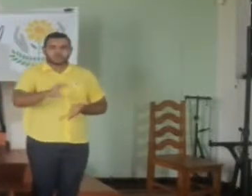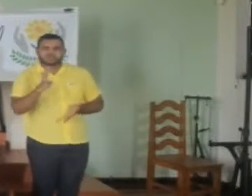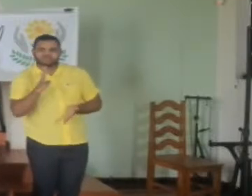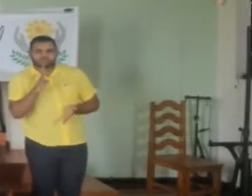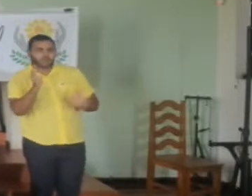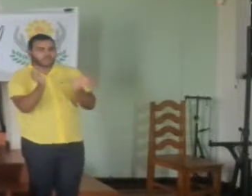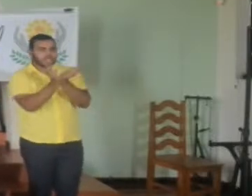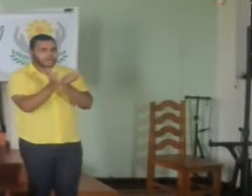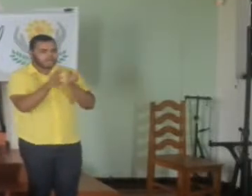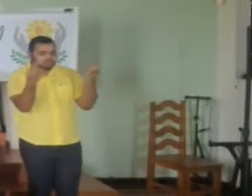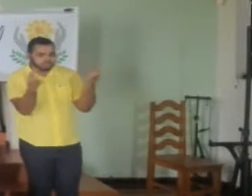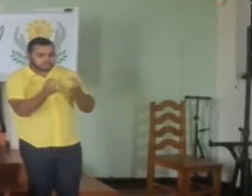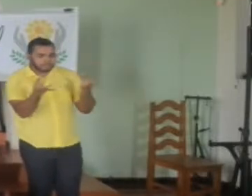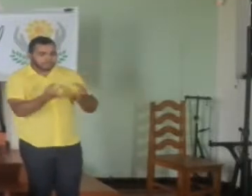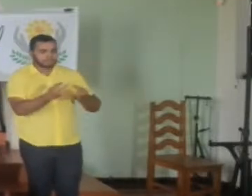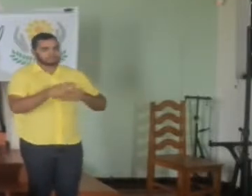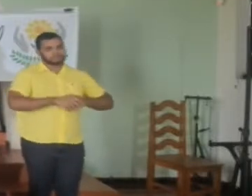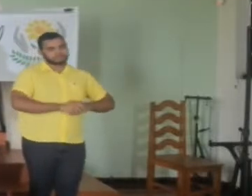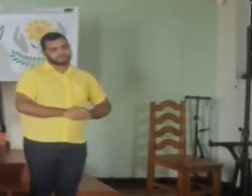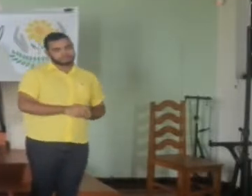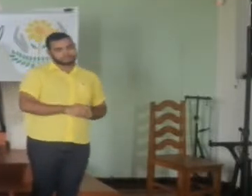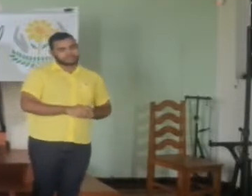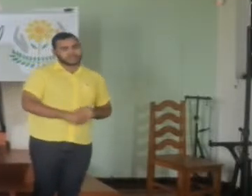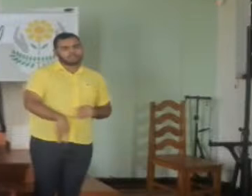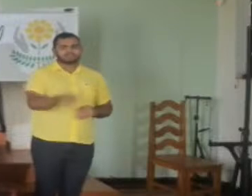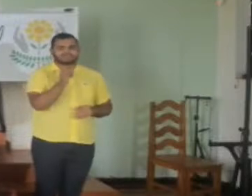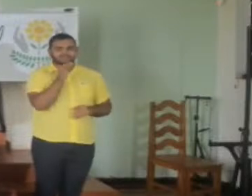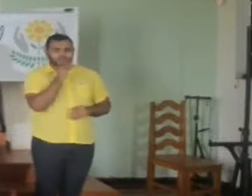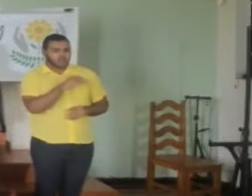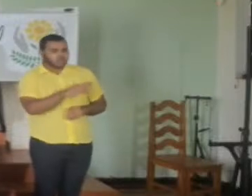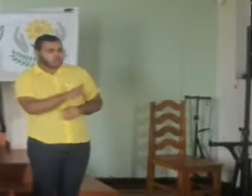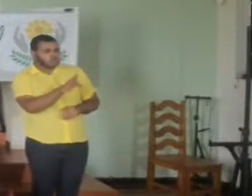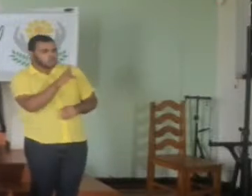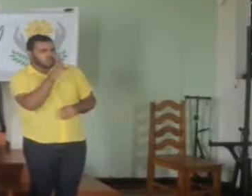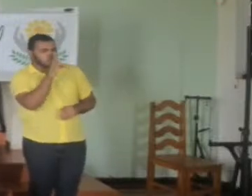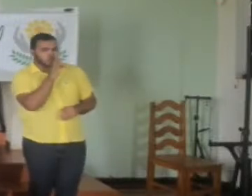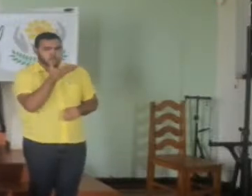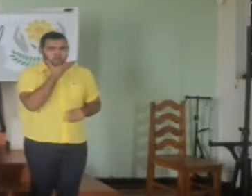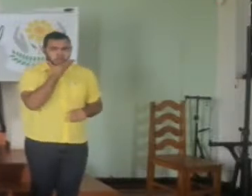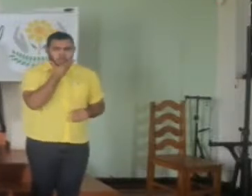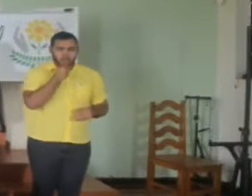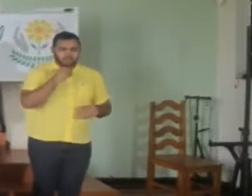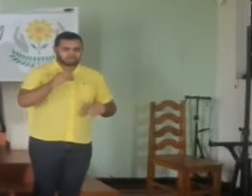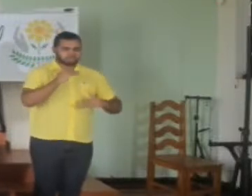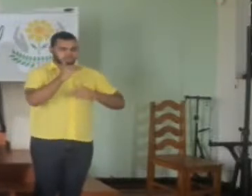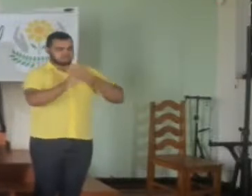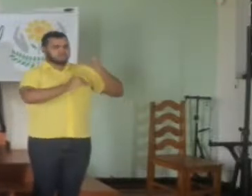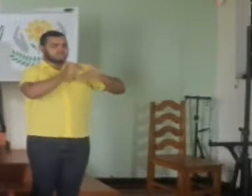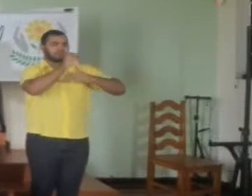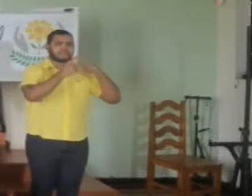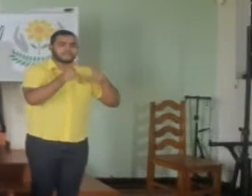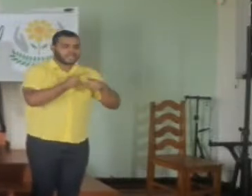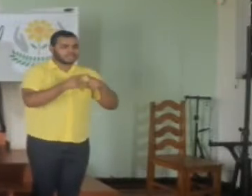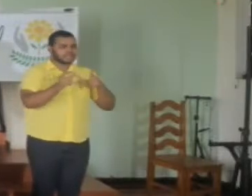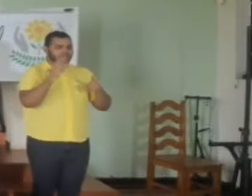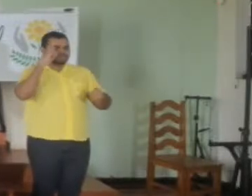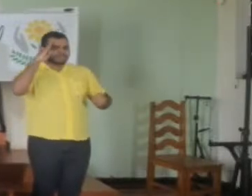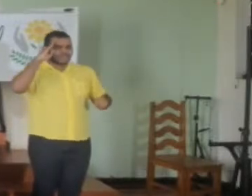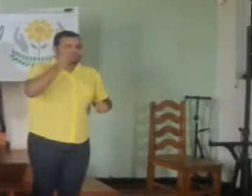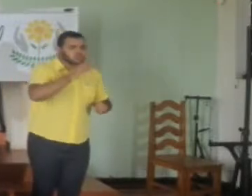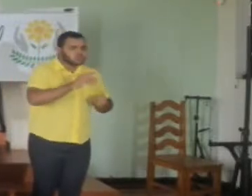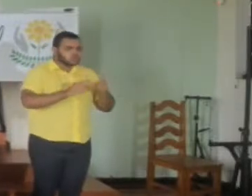isso. Não é no silêncio que o homem se fazem, mas nas palavras,